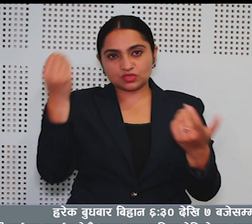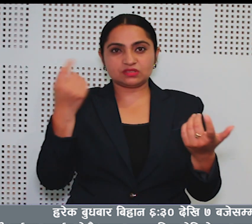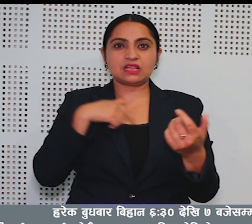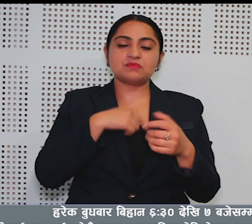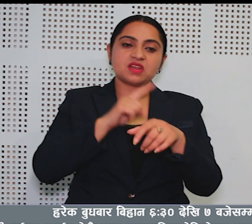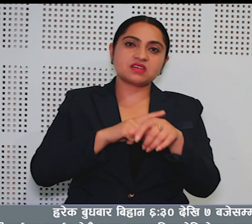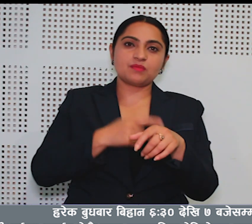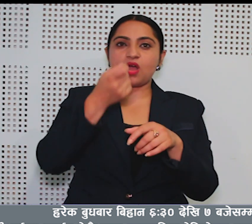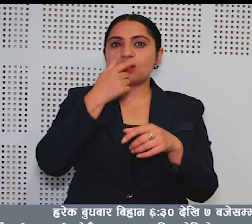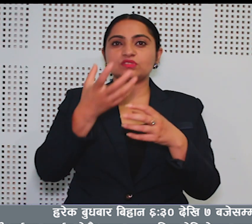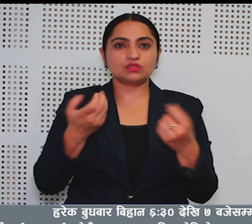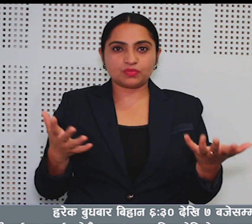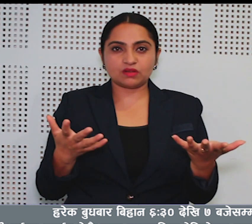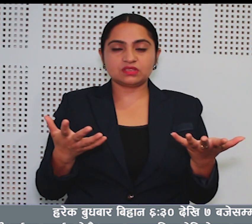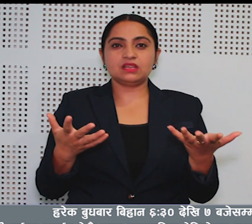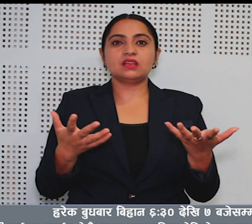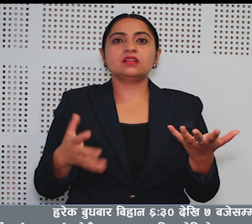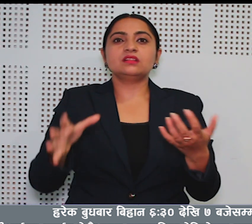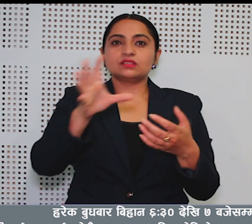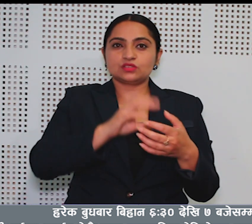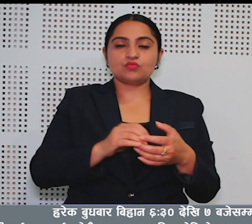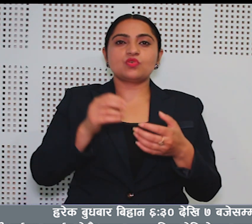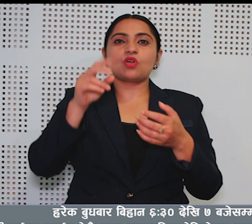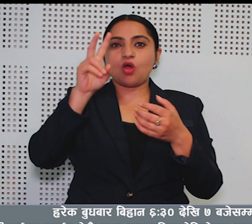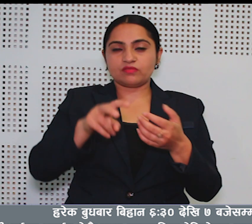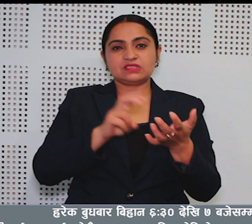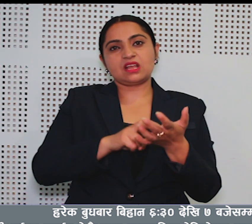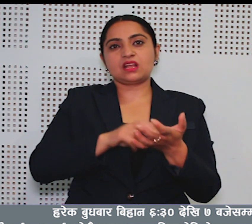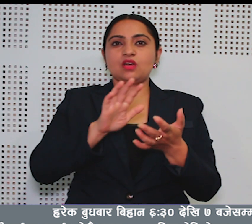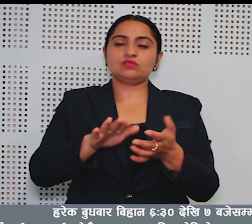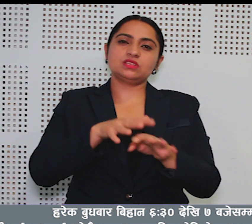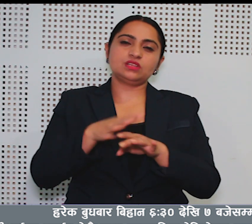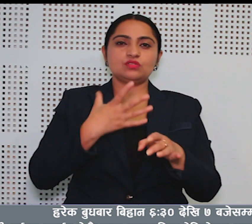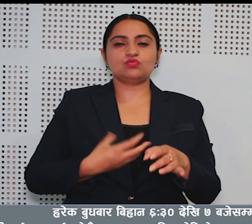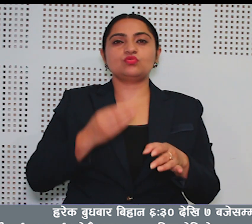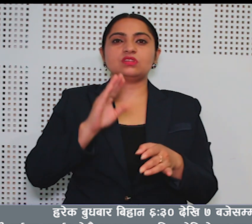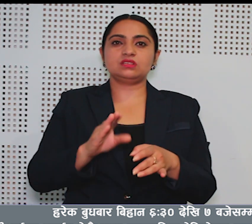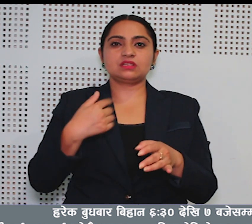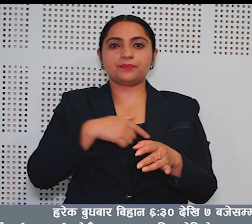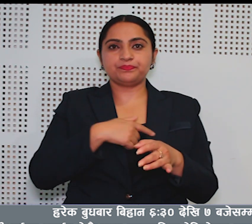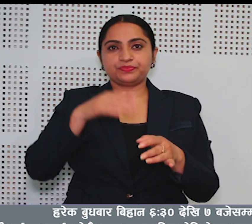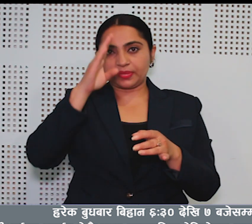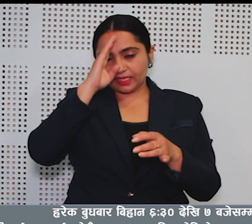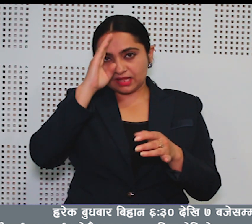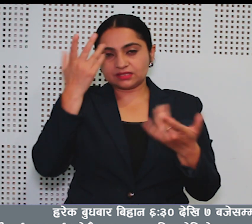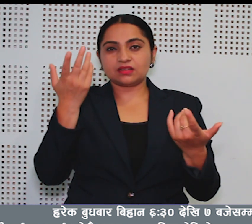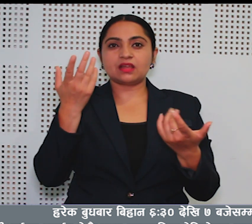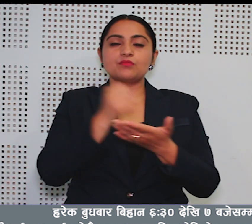में, अब सब गोरा बैठ गए स्थिति के कमजोर लोग बहुत दर्द भोग पड़ले। हमरा सबके सरकार तरफ से कहलकै से अहाँ